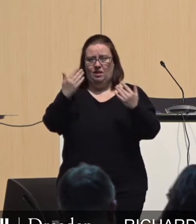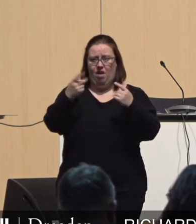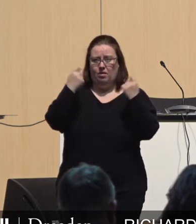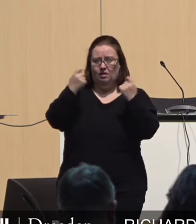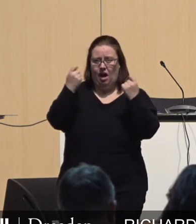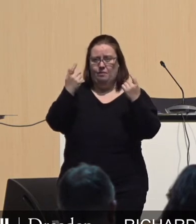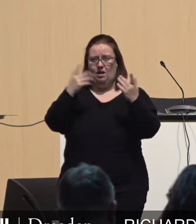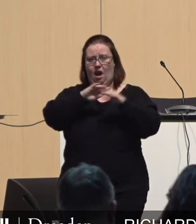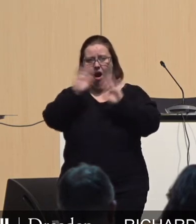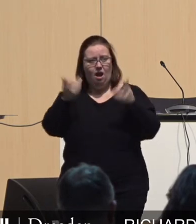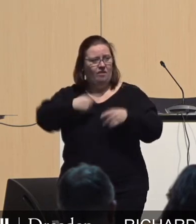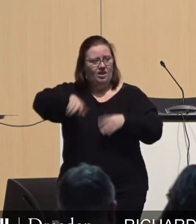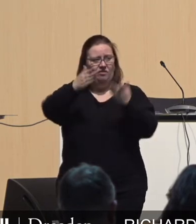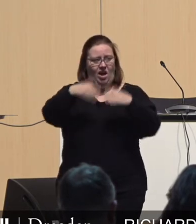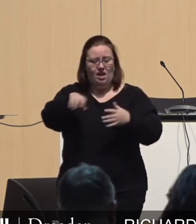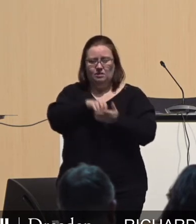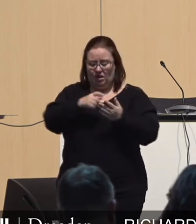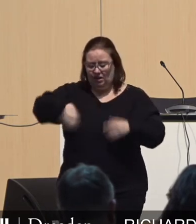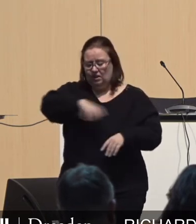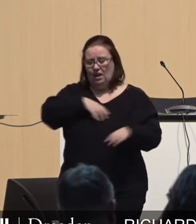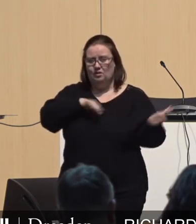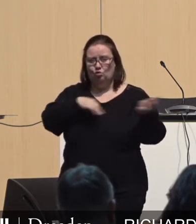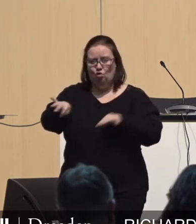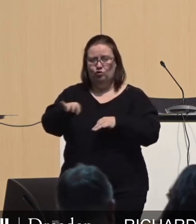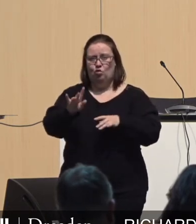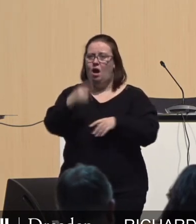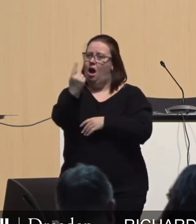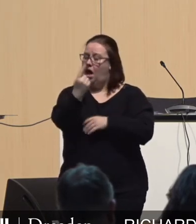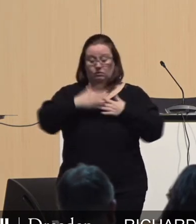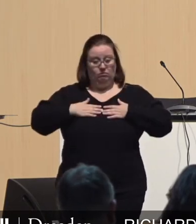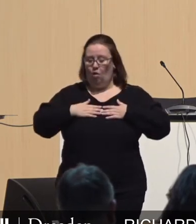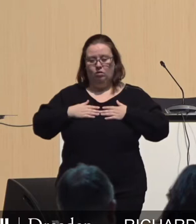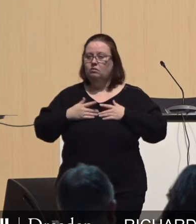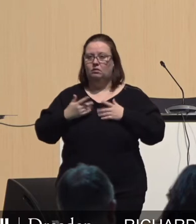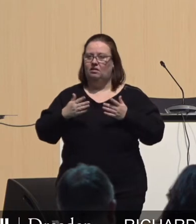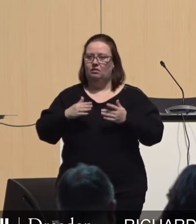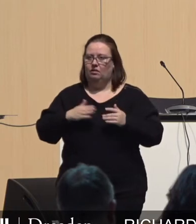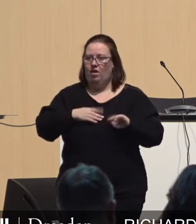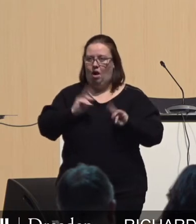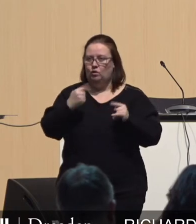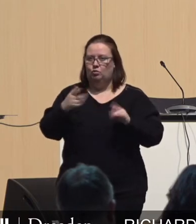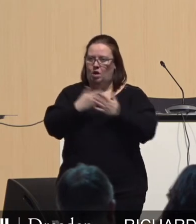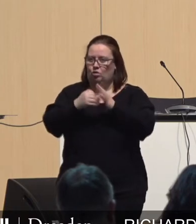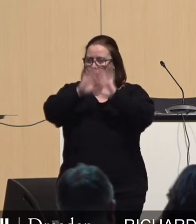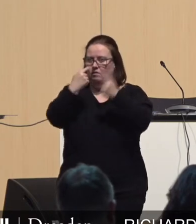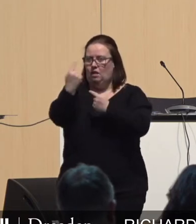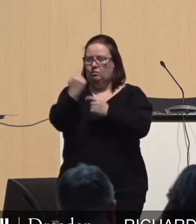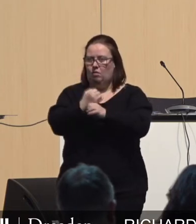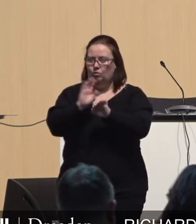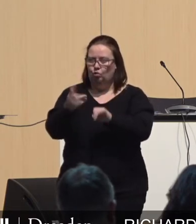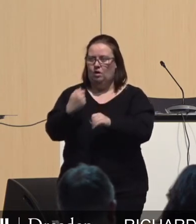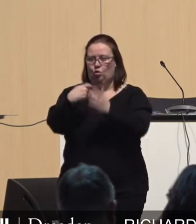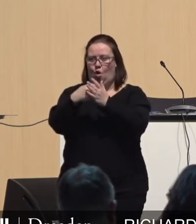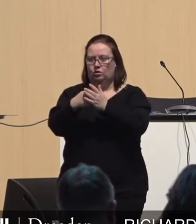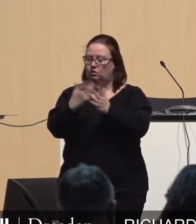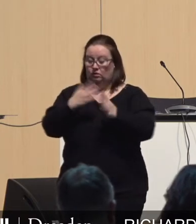Gewerbetreibende alle, die die Weihnachtsmärkte hier in Dresden machen, alleine gelassen werden, im Zweifelsfalle auf ihren